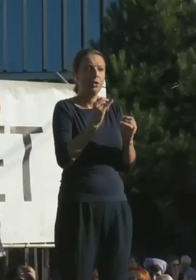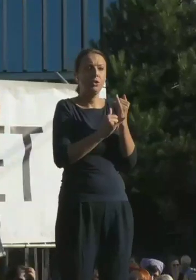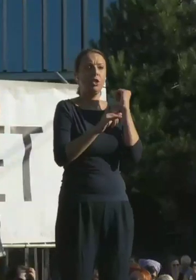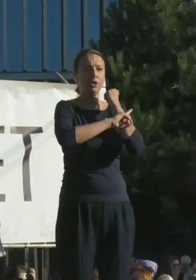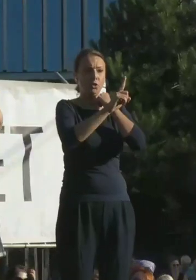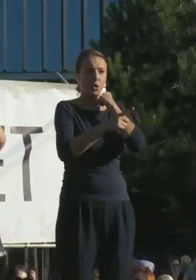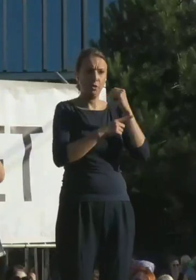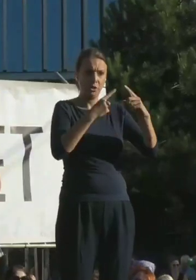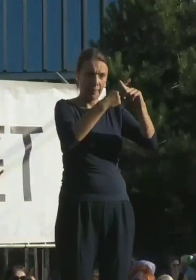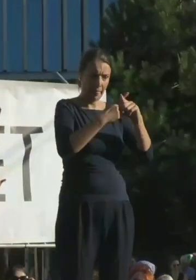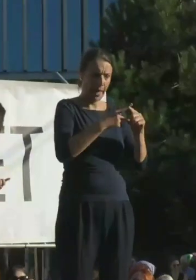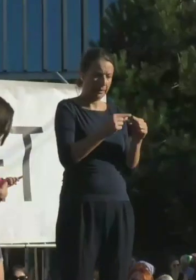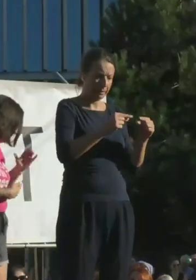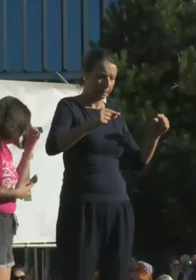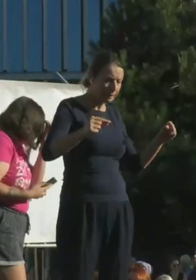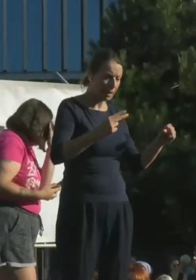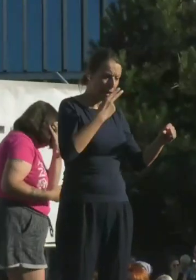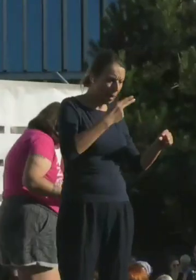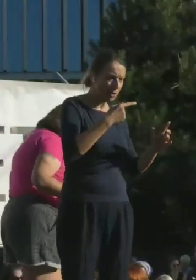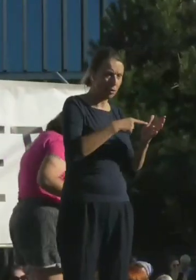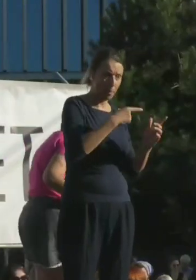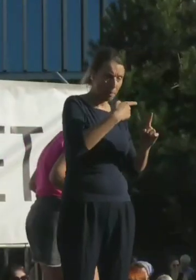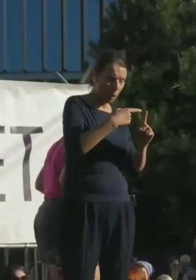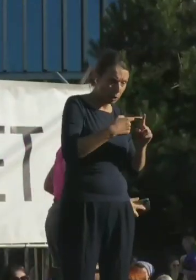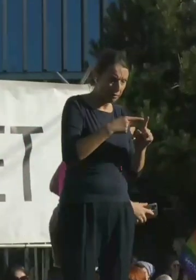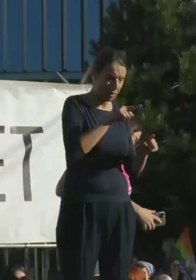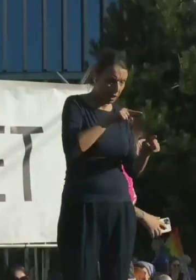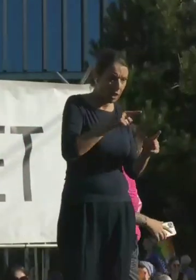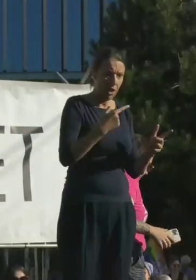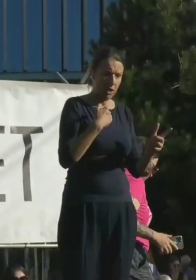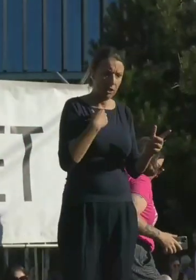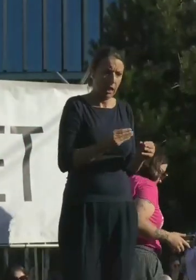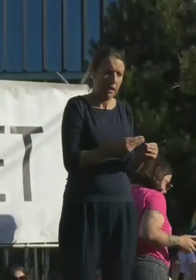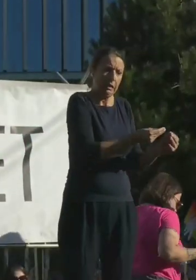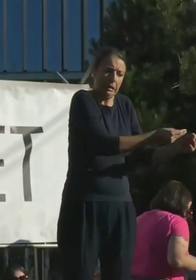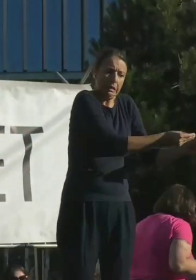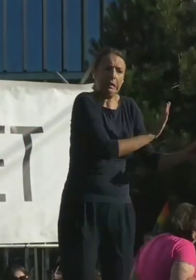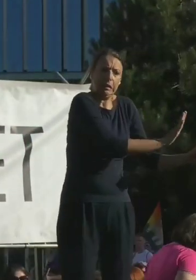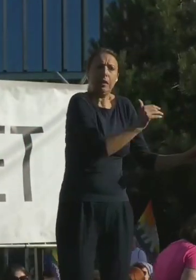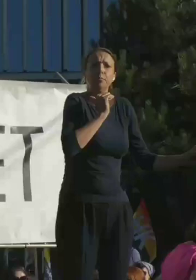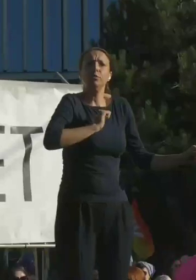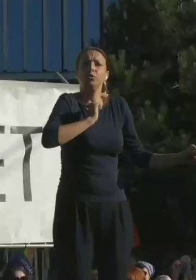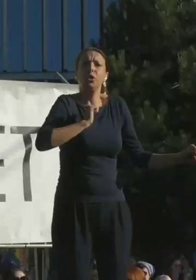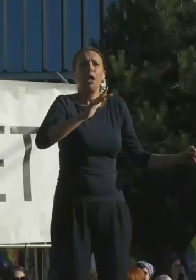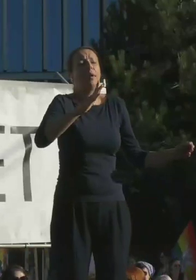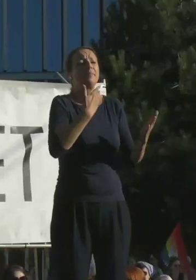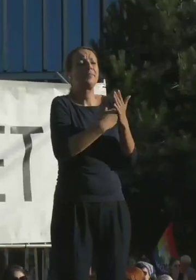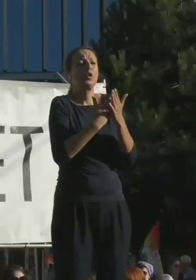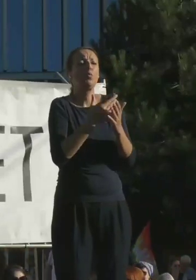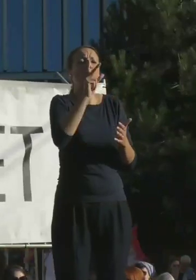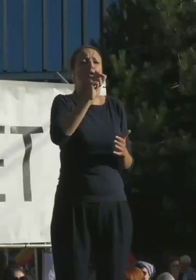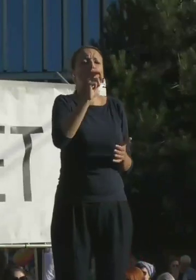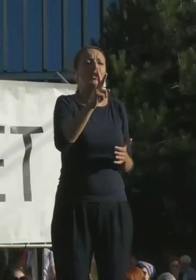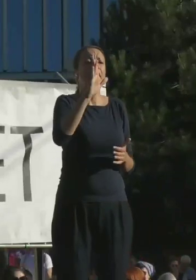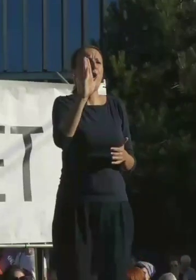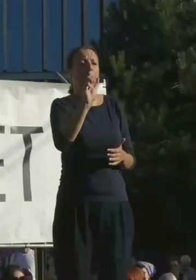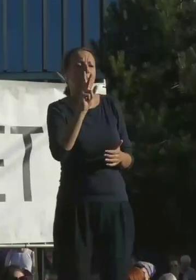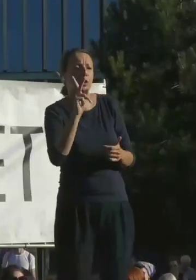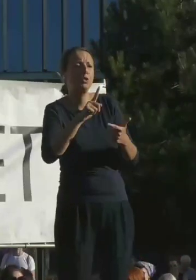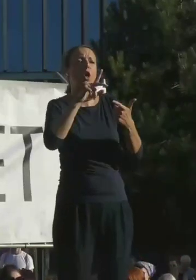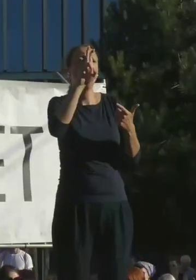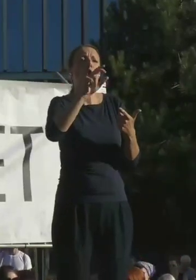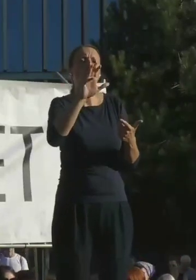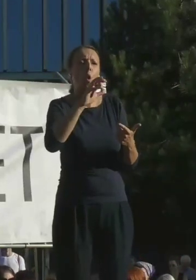i mówimy, a nie, jednak będę kontynuowała, bo to może urazić poglądy Kosiniaka-Kamysza, Hołowni, Sawickiego. Będzie